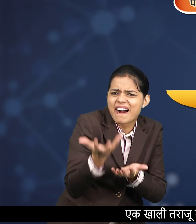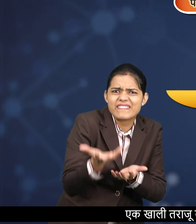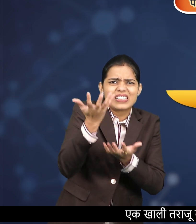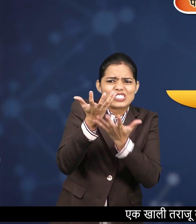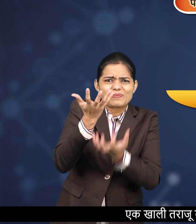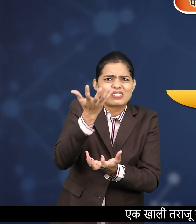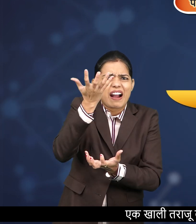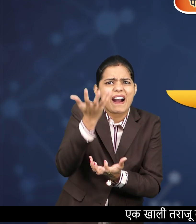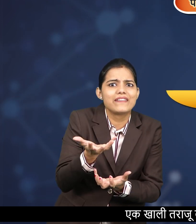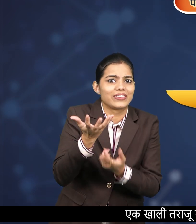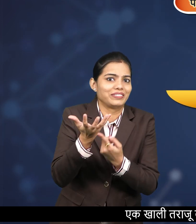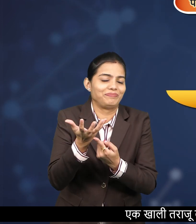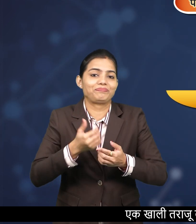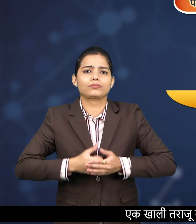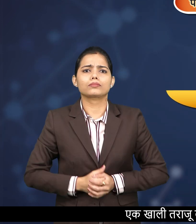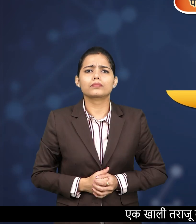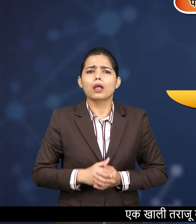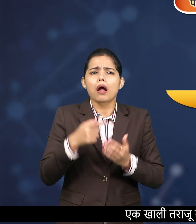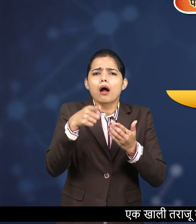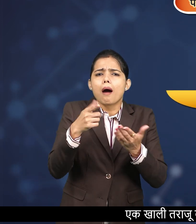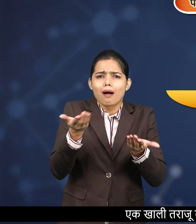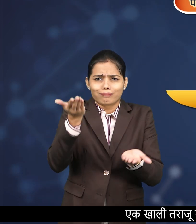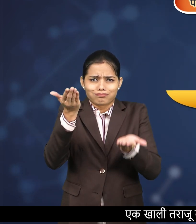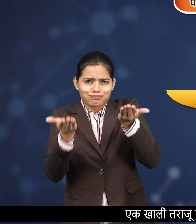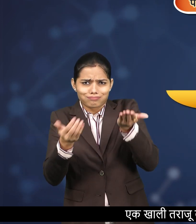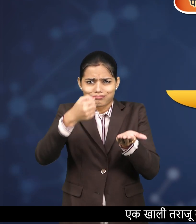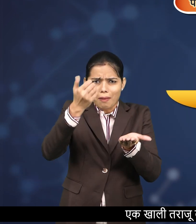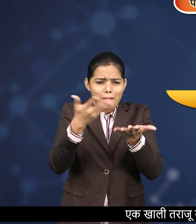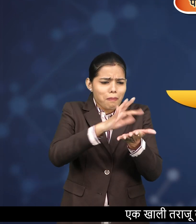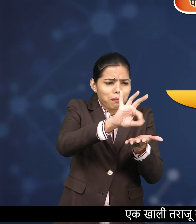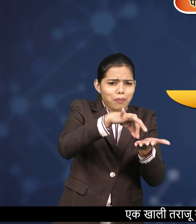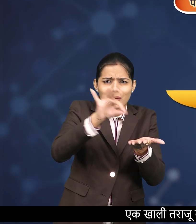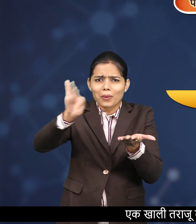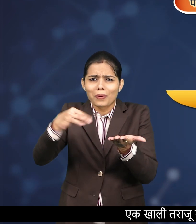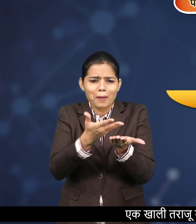एक खाली तराजू लें और उसकी सुई की स्थिति देखें।